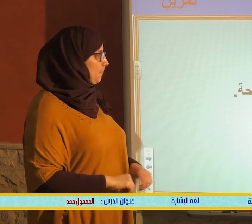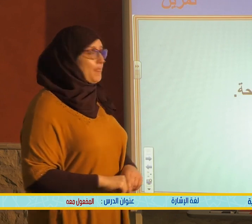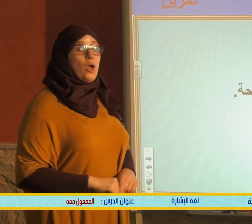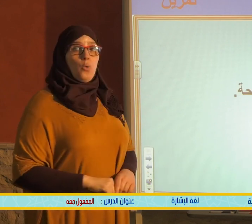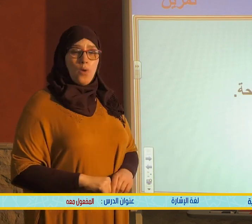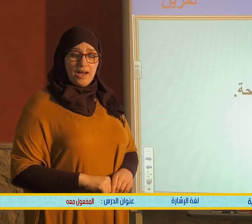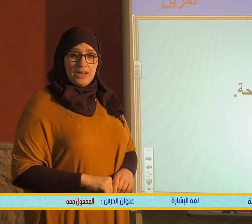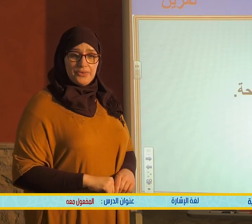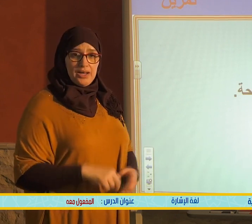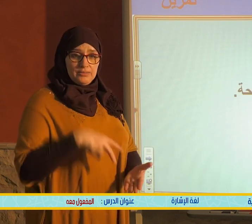وقف